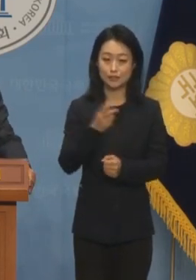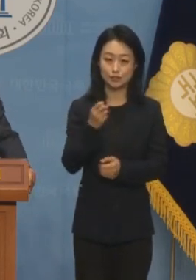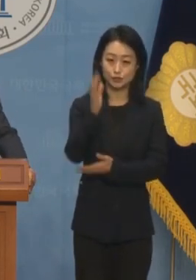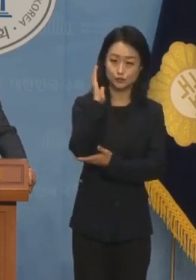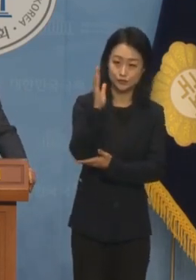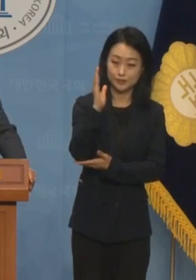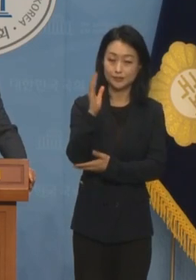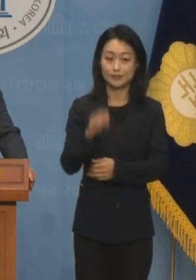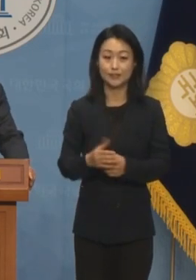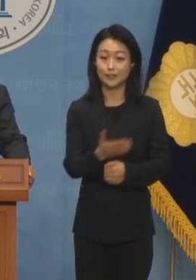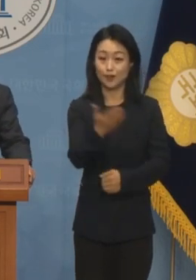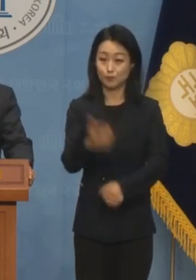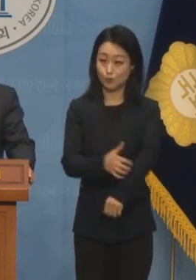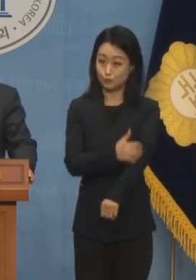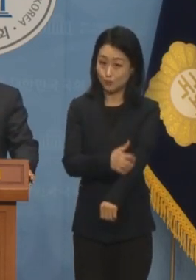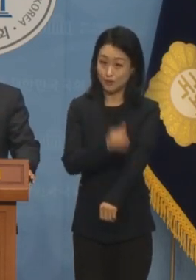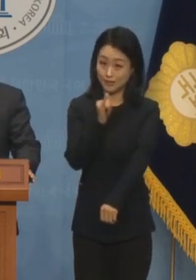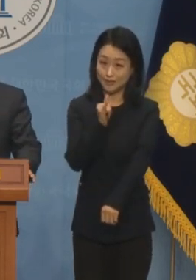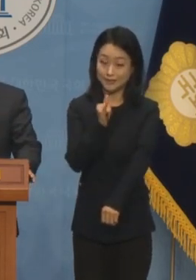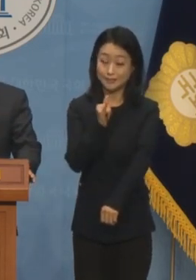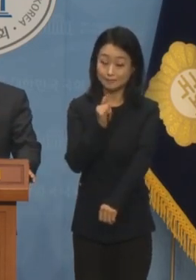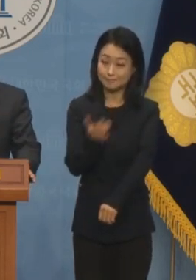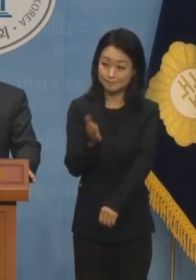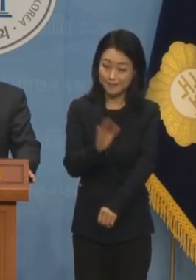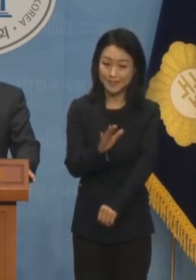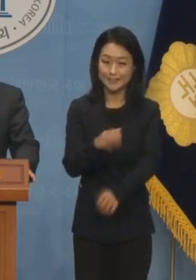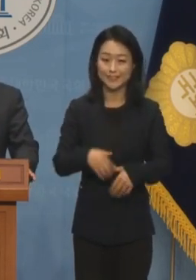여유가 없으시더라도 이해해 주셨으면 합니다.